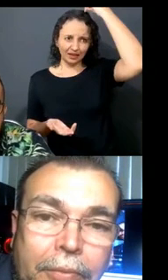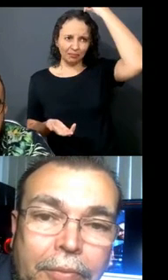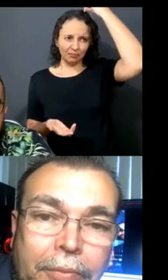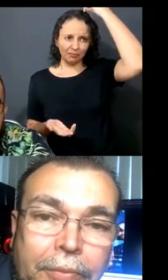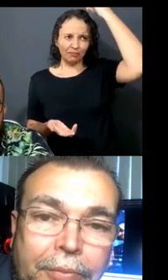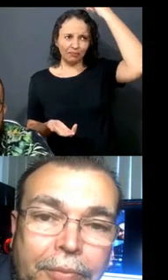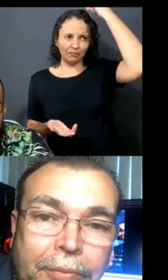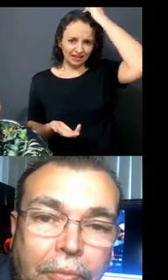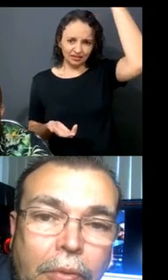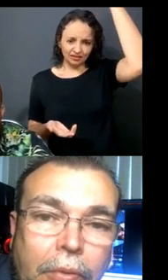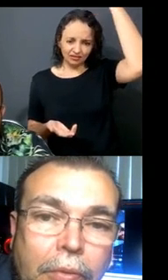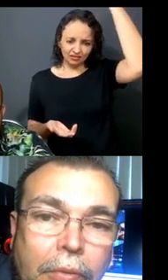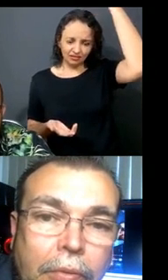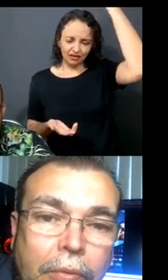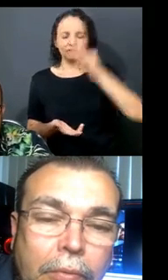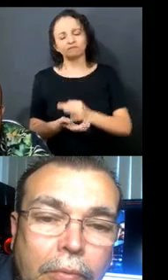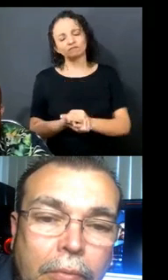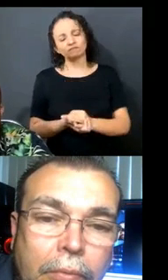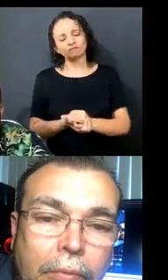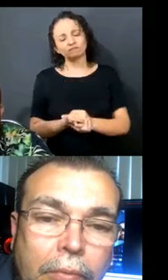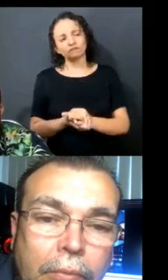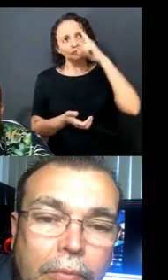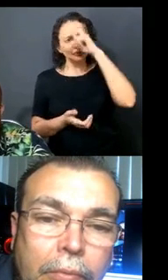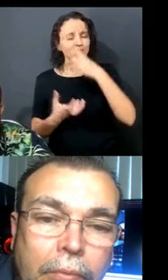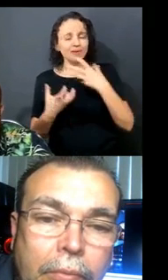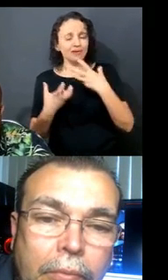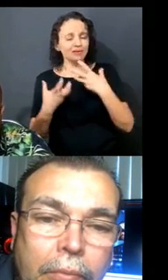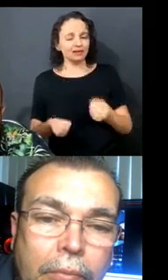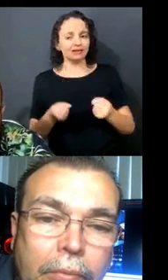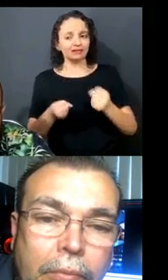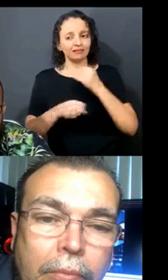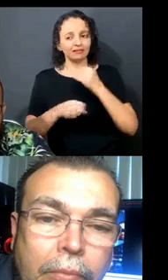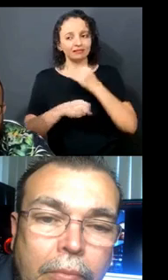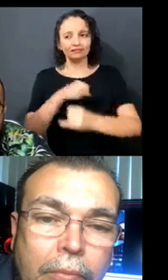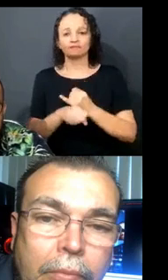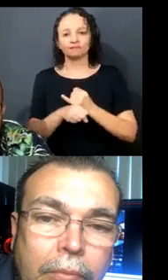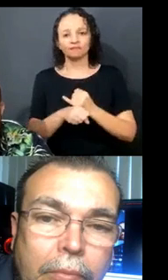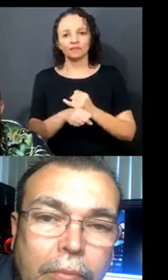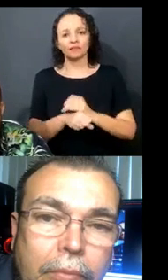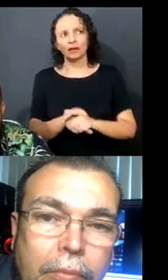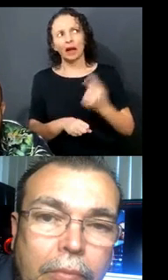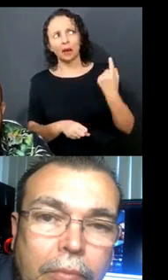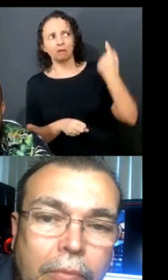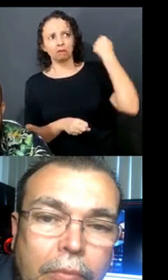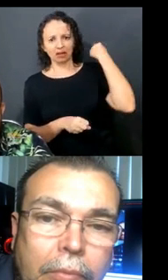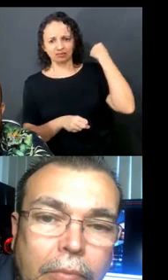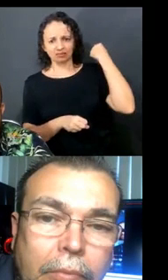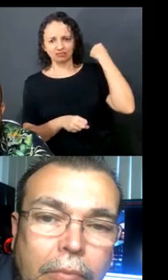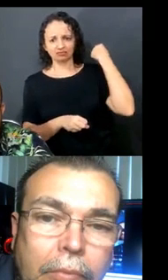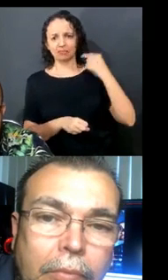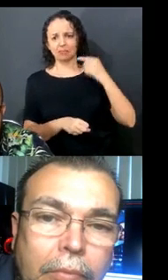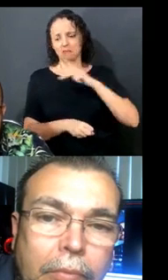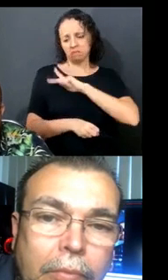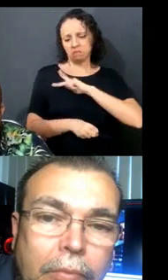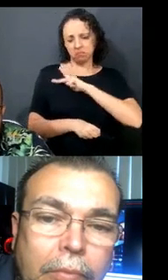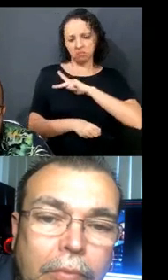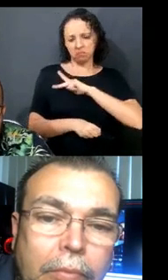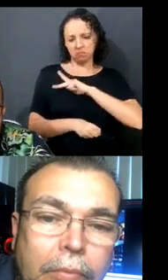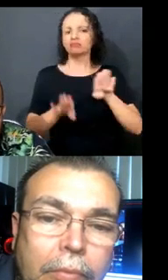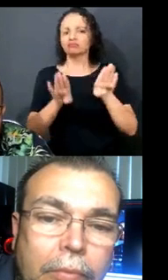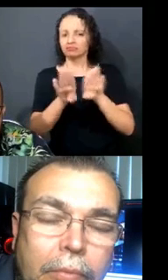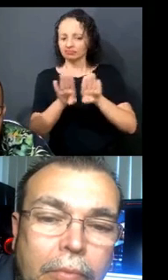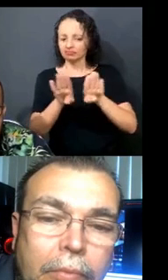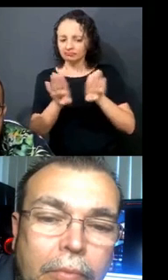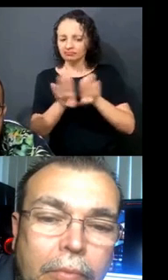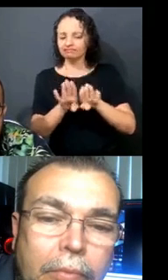Então... eu faço um paralelo, né, que na época de Paulo também era